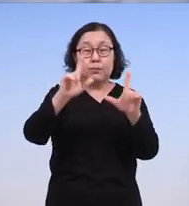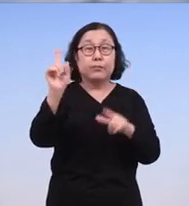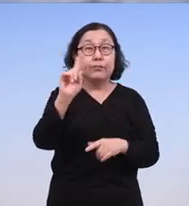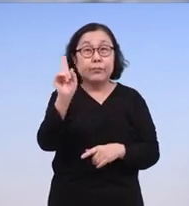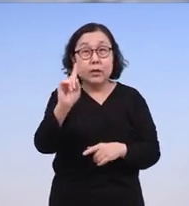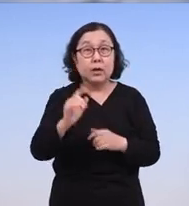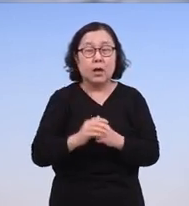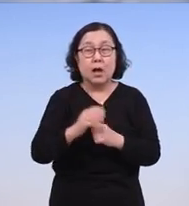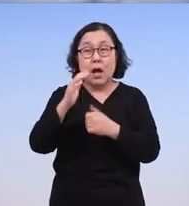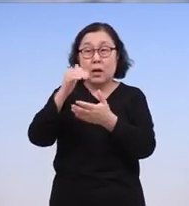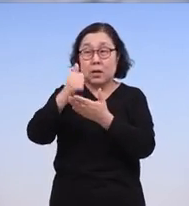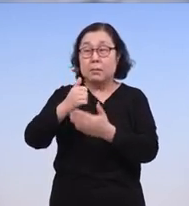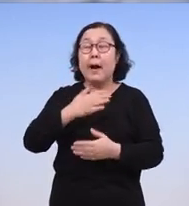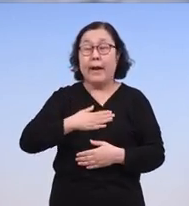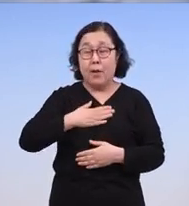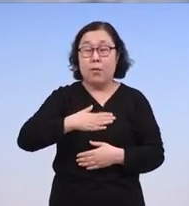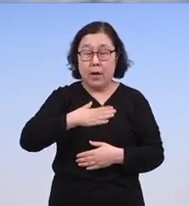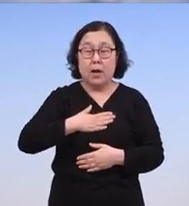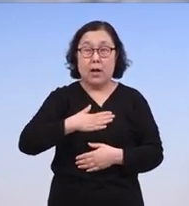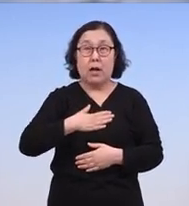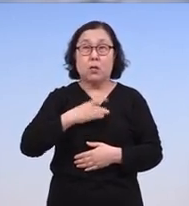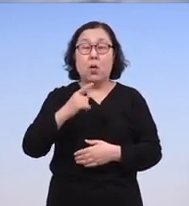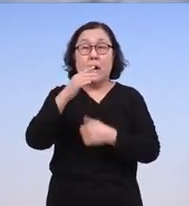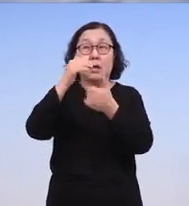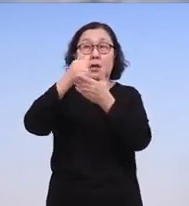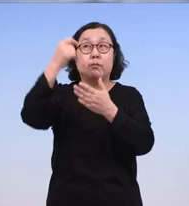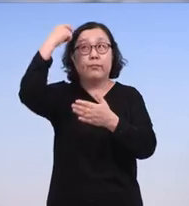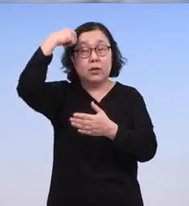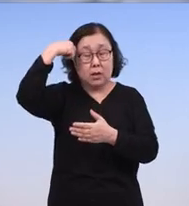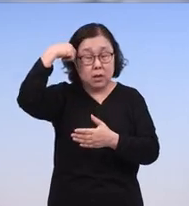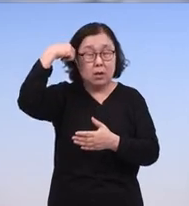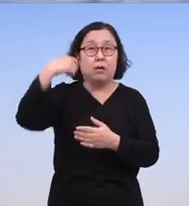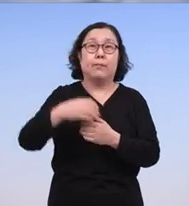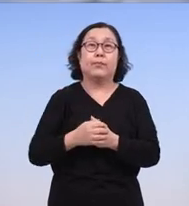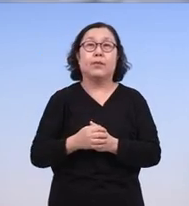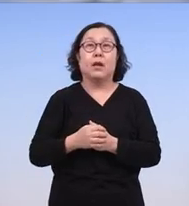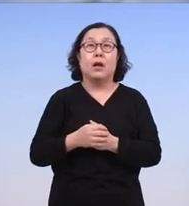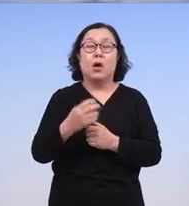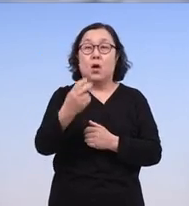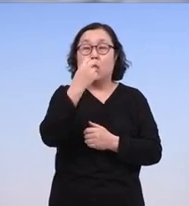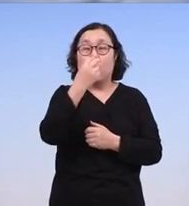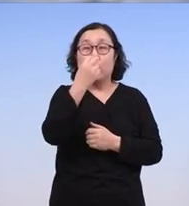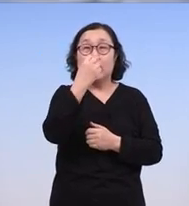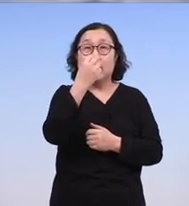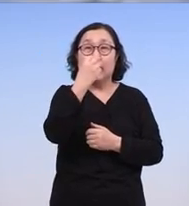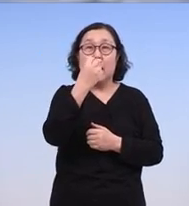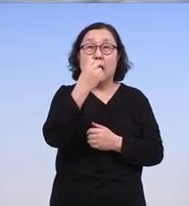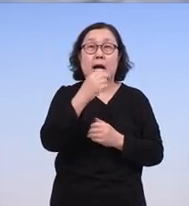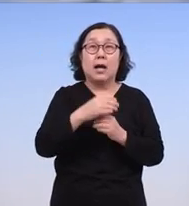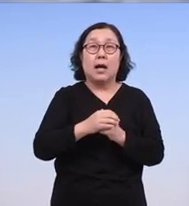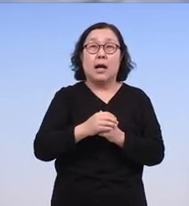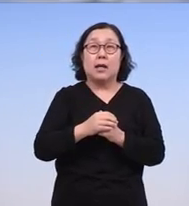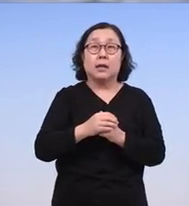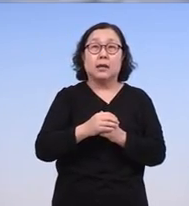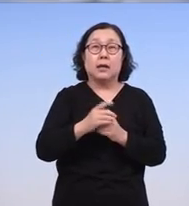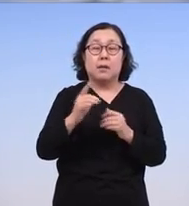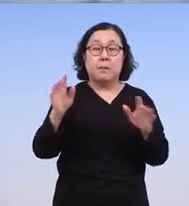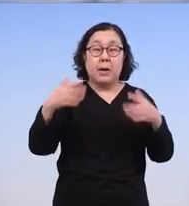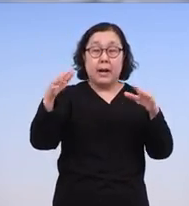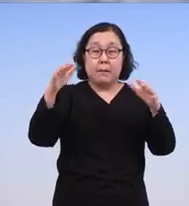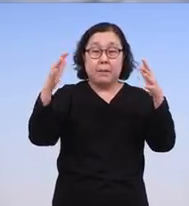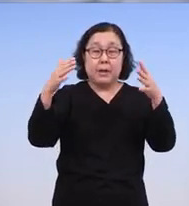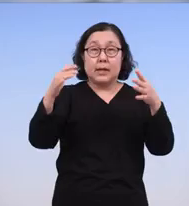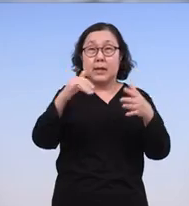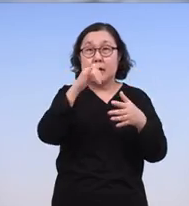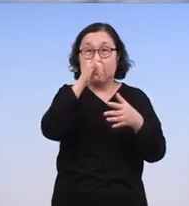상태는 어떤 상태일까요? 하나님은 아는 거예요. 하나님은 느끼는 겁니다. 막 공기가 막 이렇게